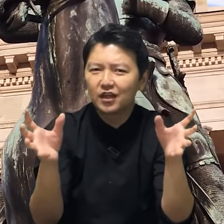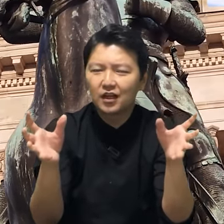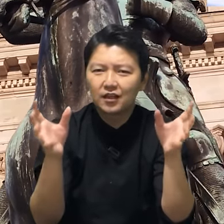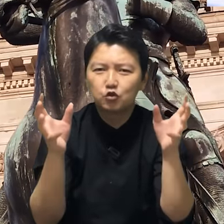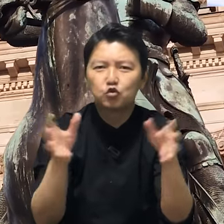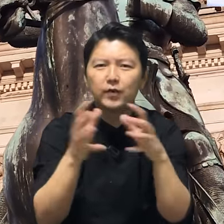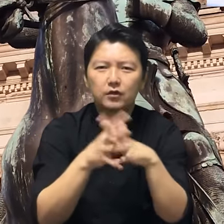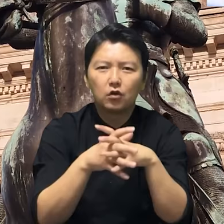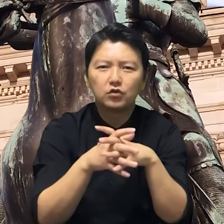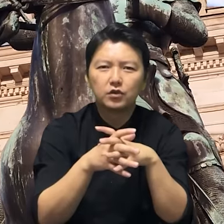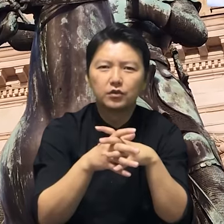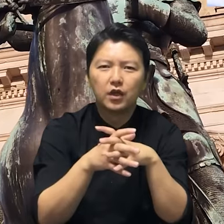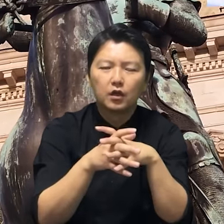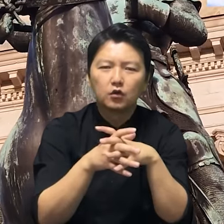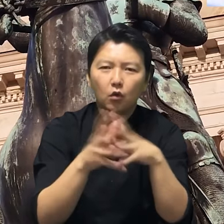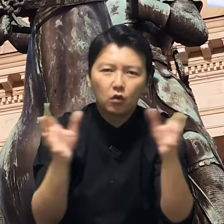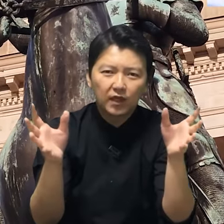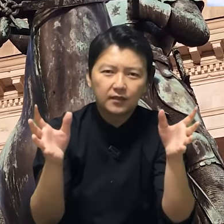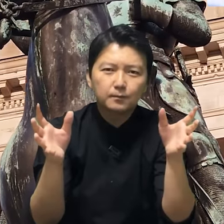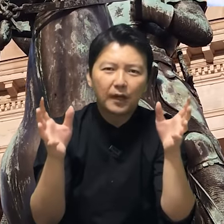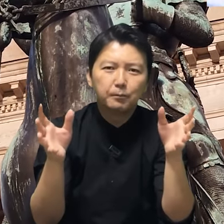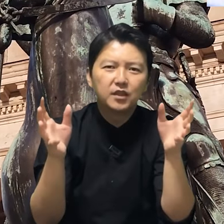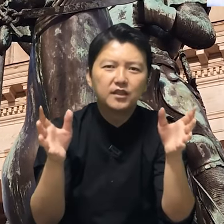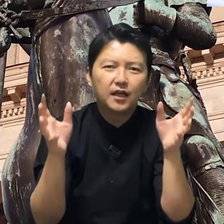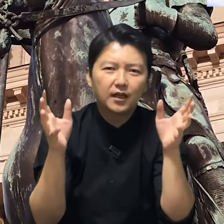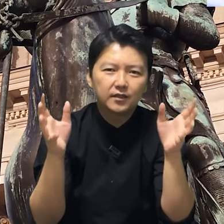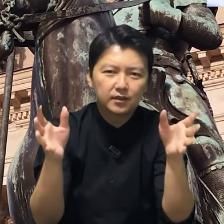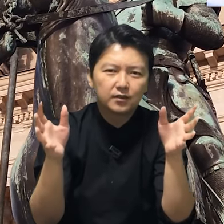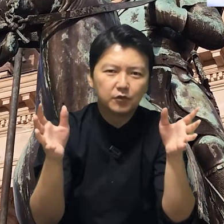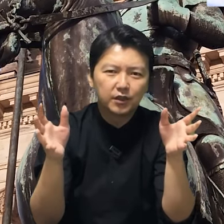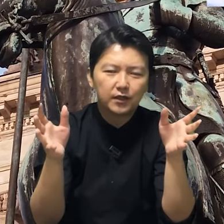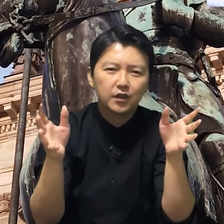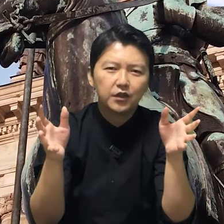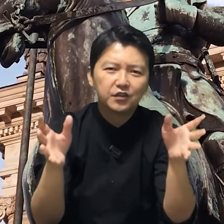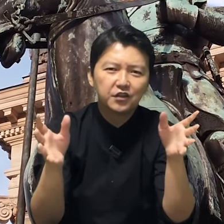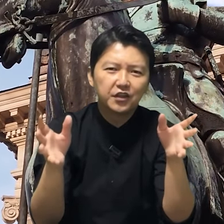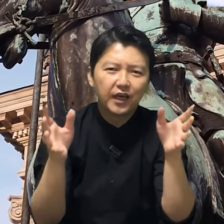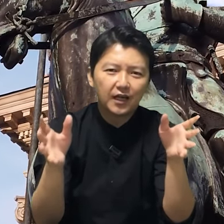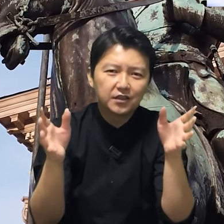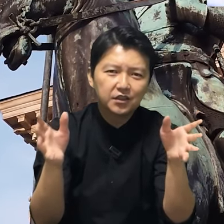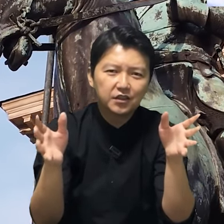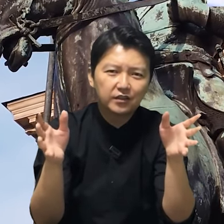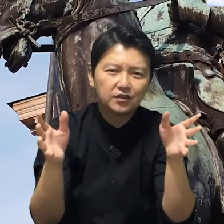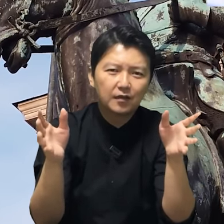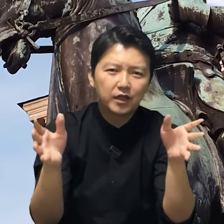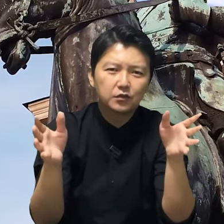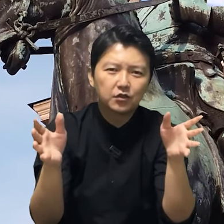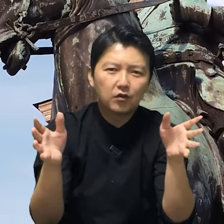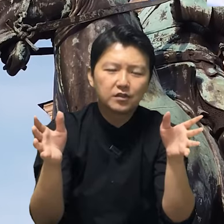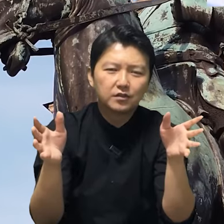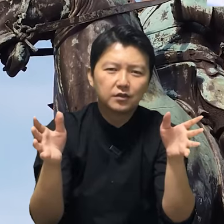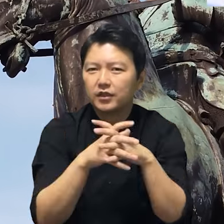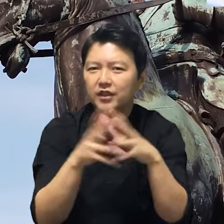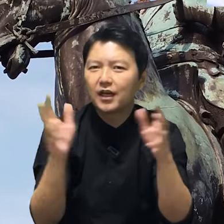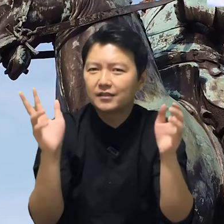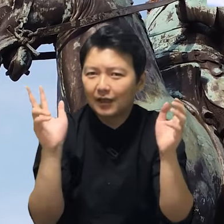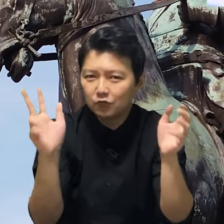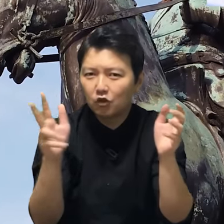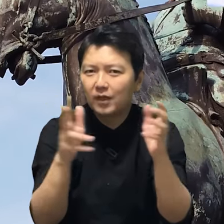장악한 쭝바이터우는 또 다른 밥벌이가 있었습니다. 예전에 야인시대 드라마에도 나왔었는데 제가 한 3초만